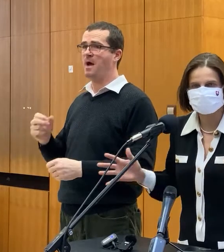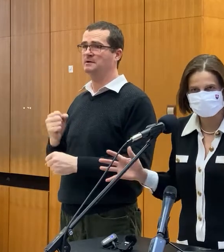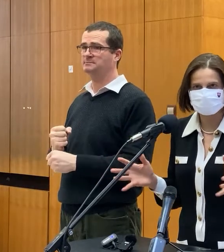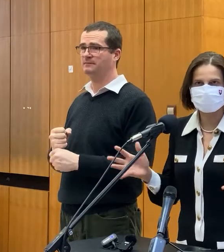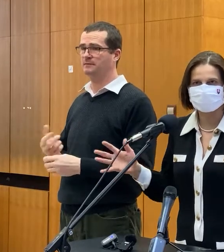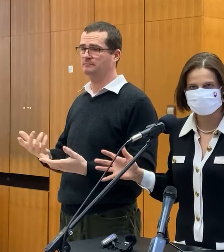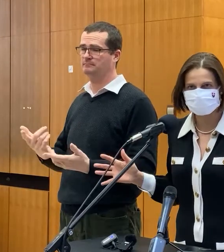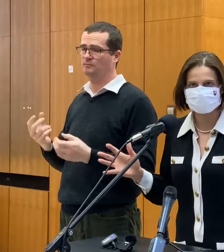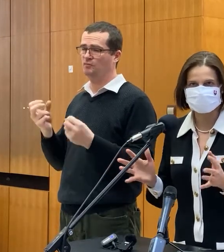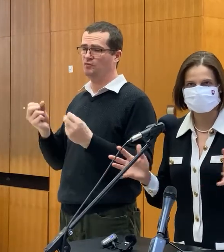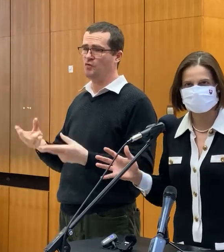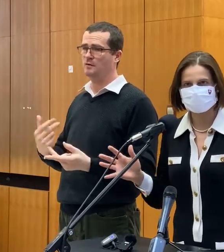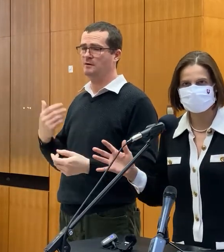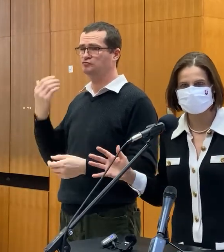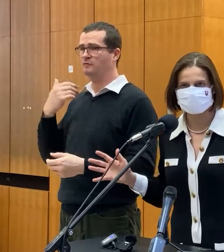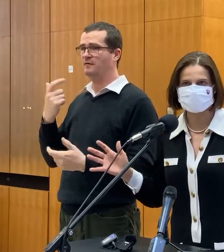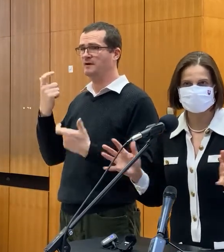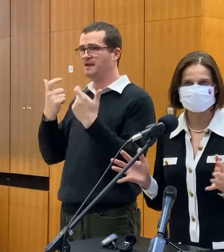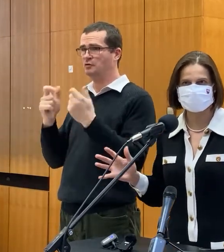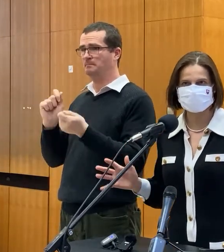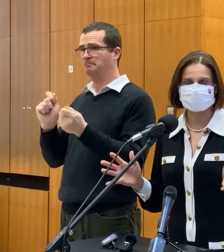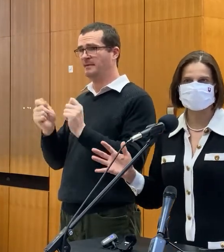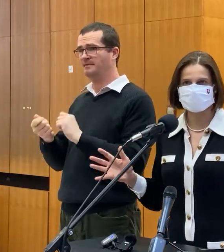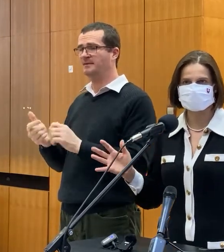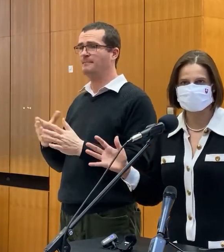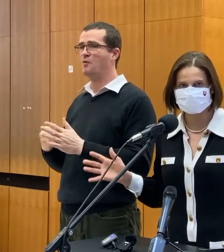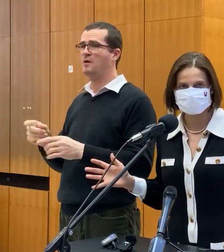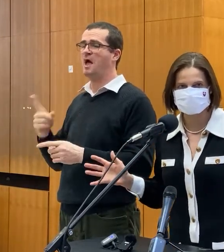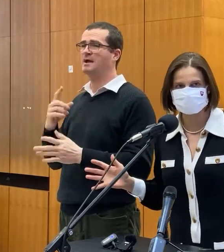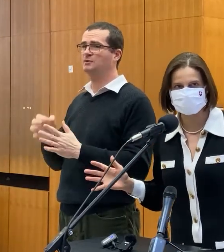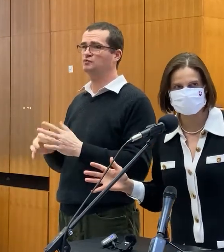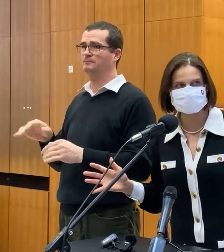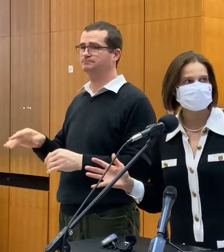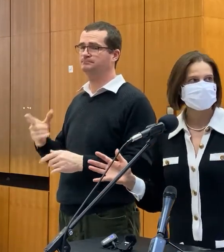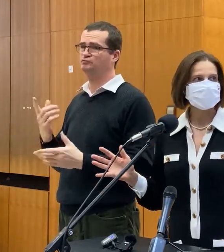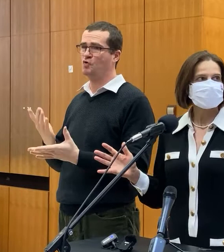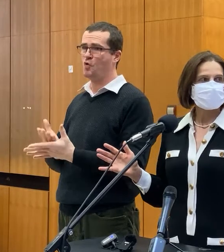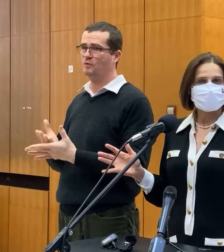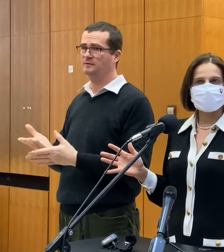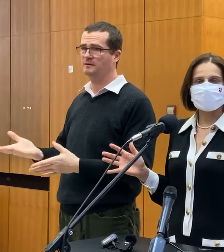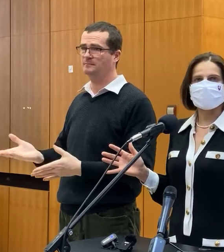urobiť. Veď dobre, človek názor mení asi podľa toho, v akej situácii je a čo sa mu hodí.